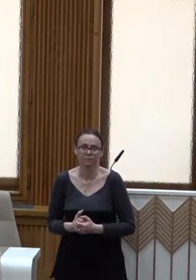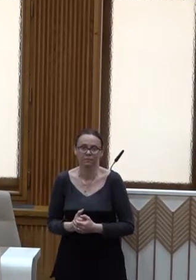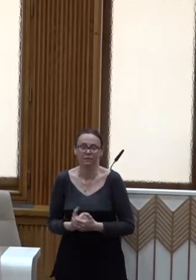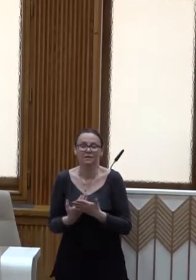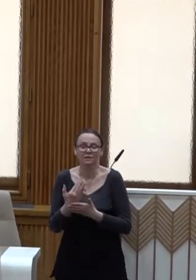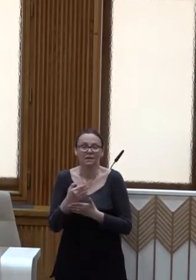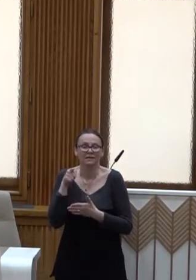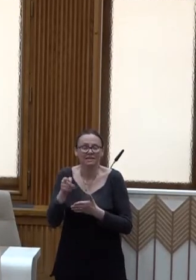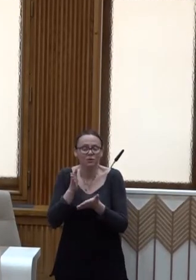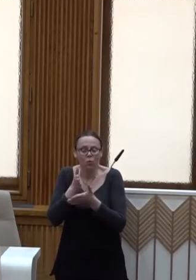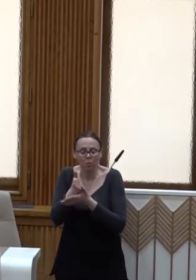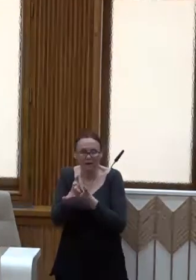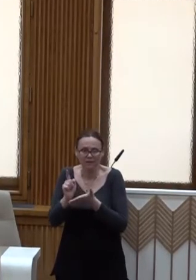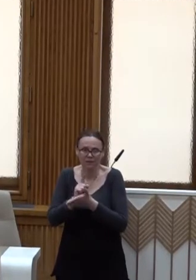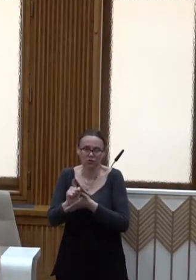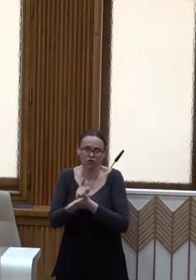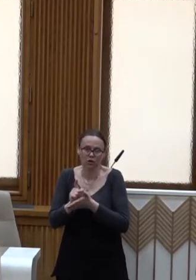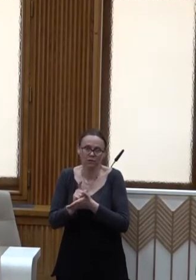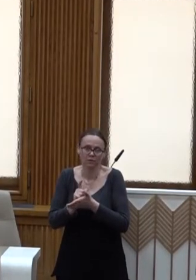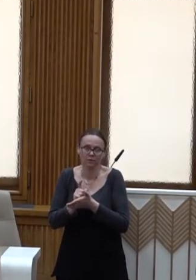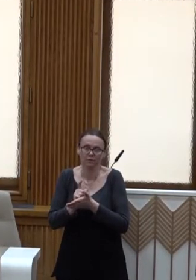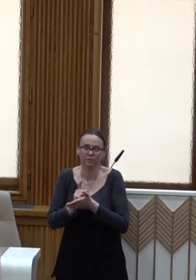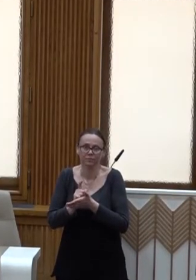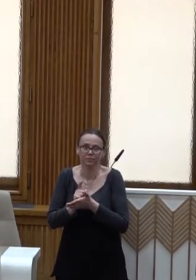za tisti vmesni čas, ne, ko